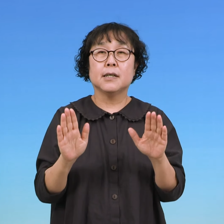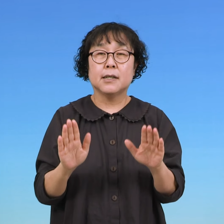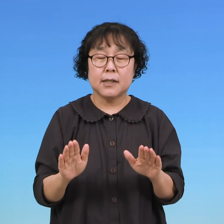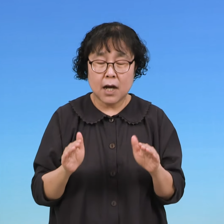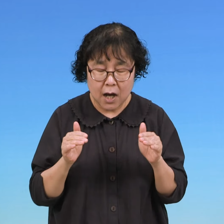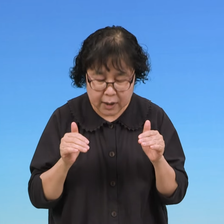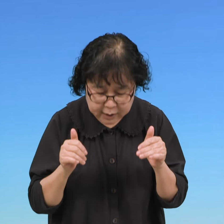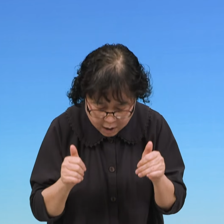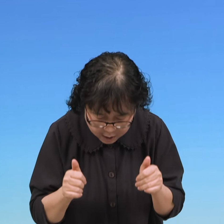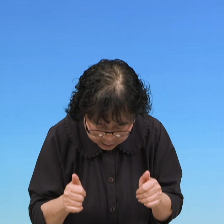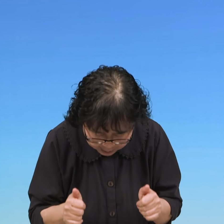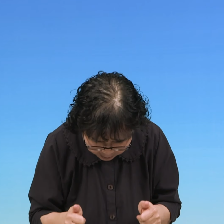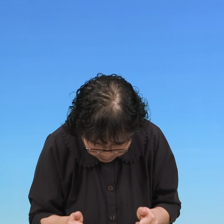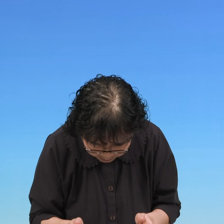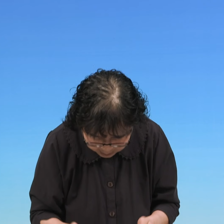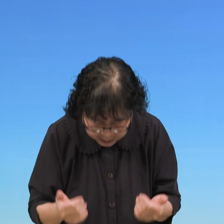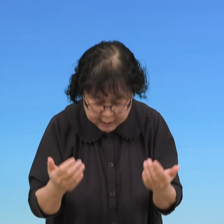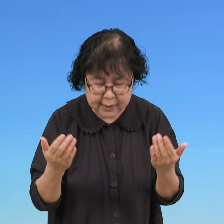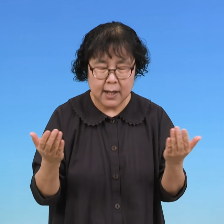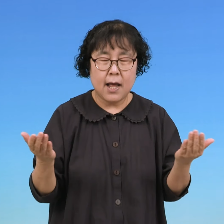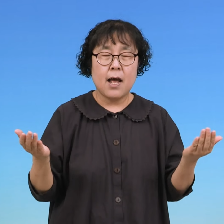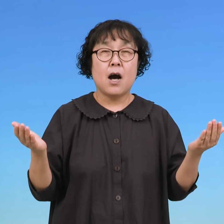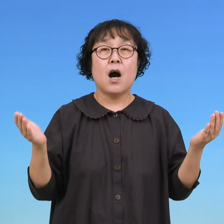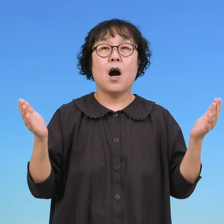엎드려 절하세,